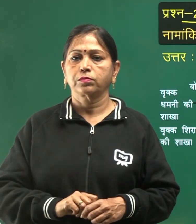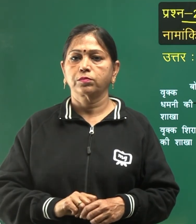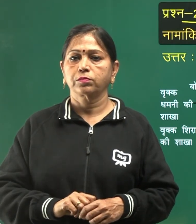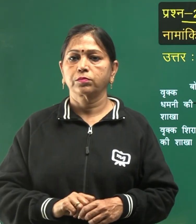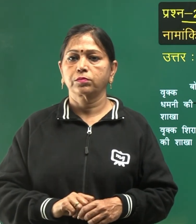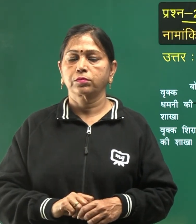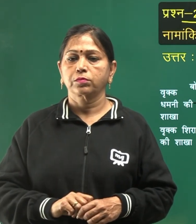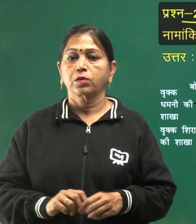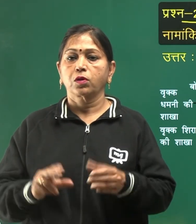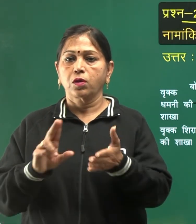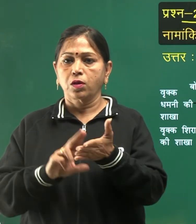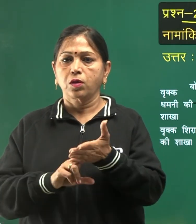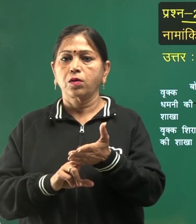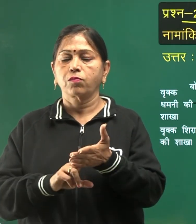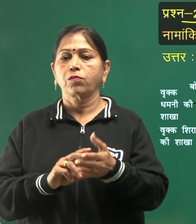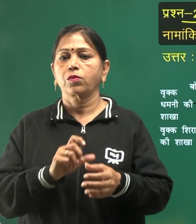नेफ्रॉन वक्राणु का